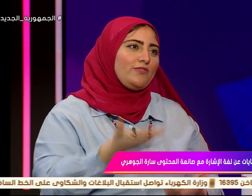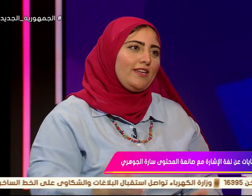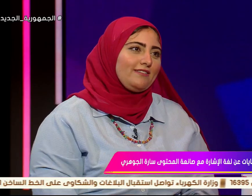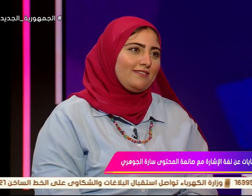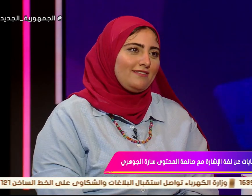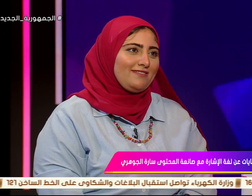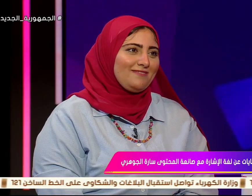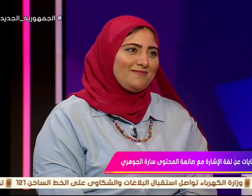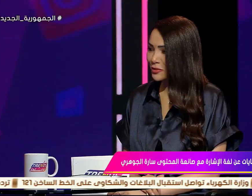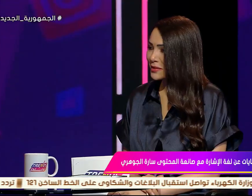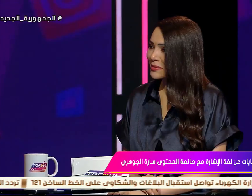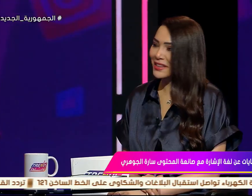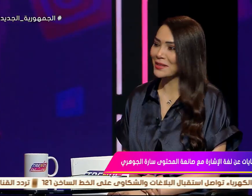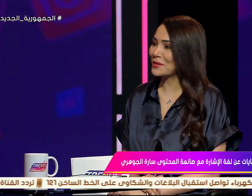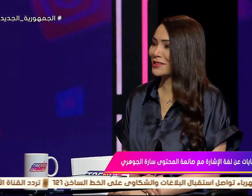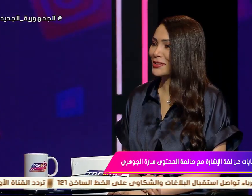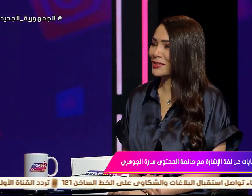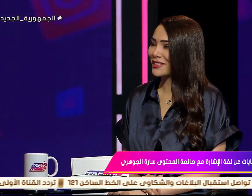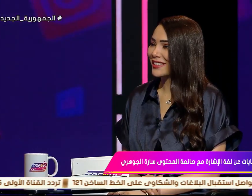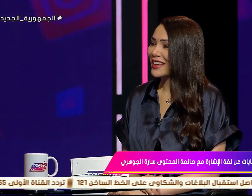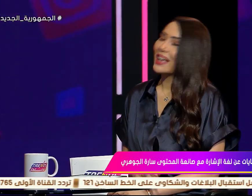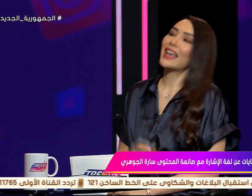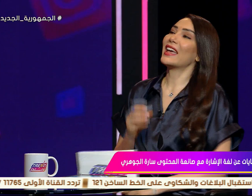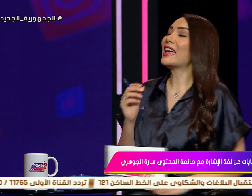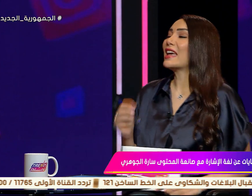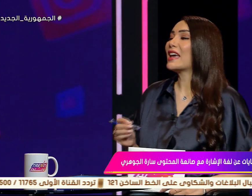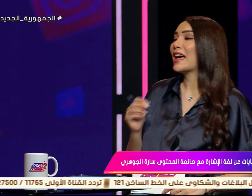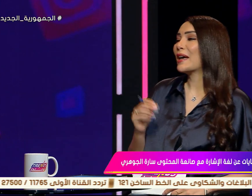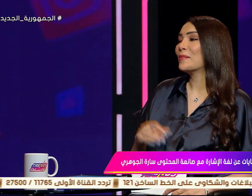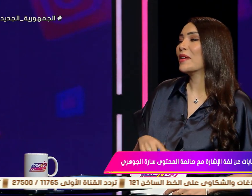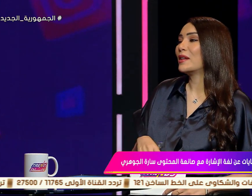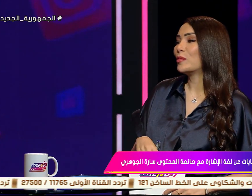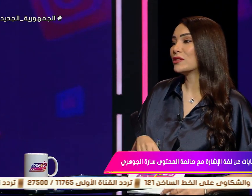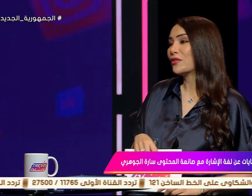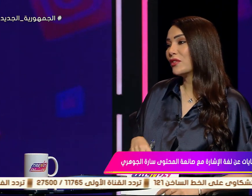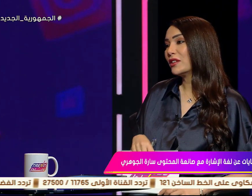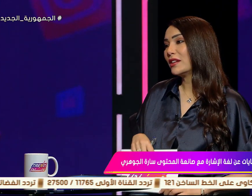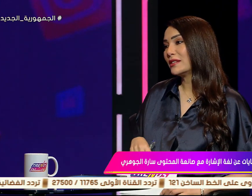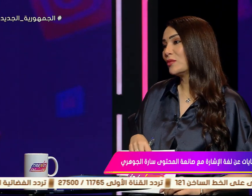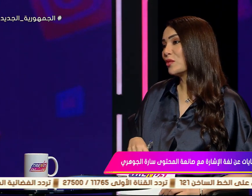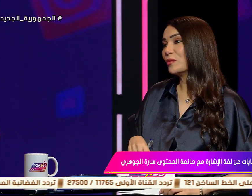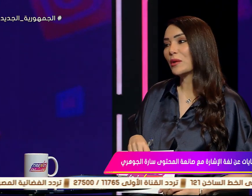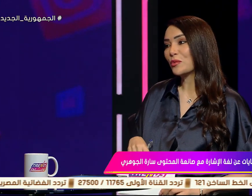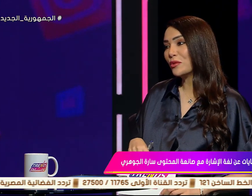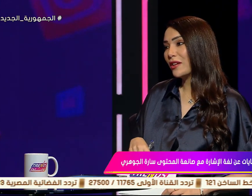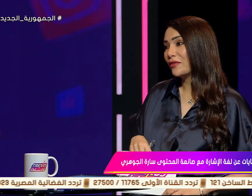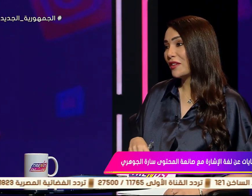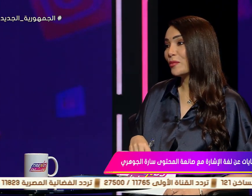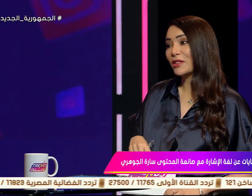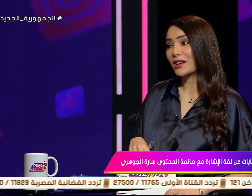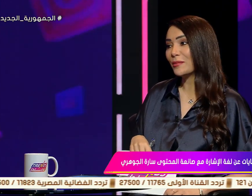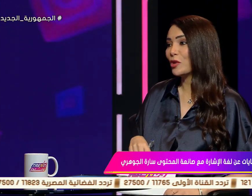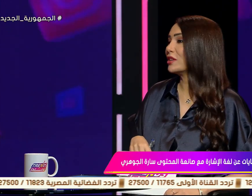فيها واحنا والله مبسوطين بيكي كمان يا ص ميرسي ايه هي اهم المواصفات اللي لازم تكون موجوده في مترجم لغه